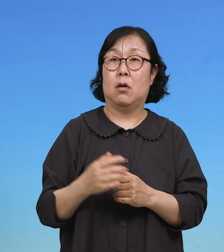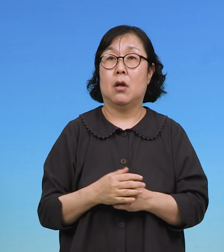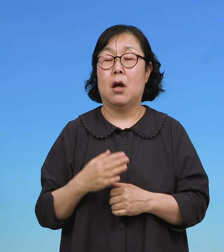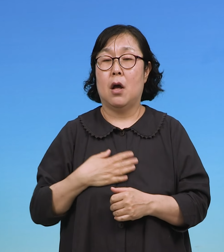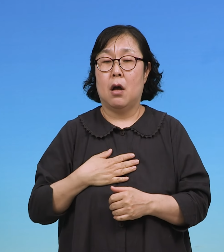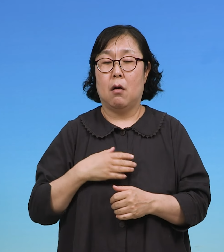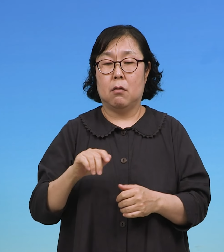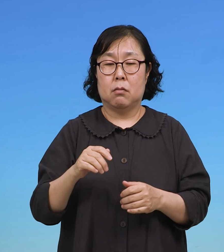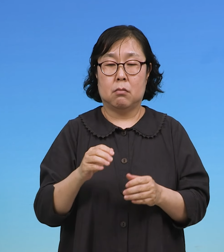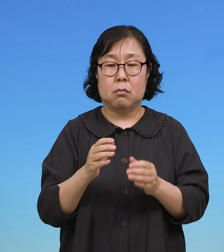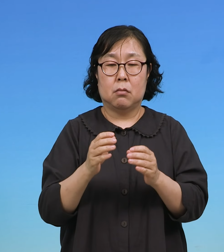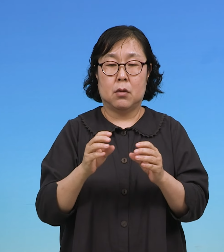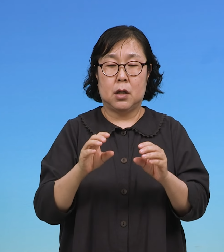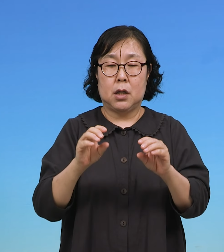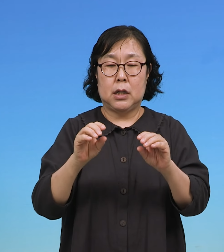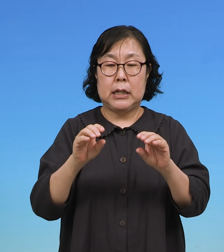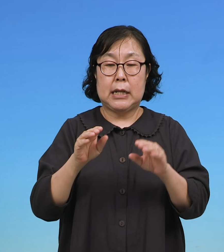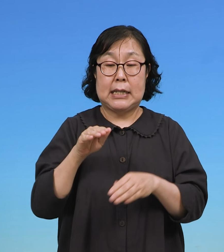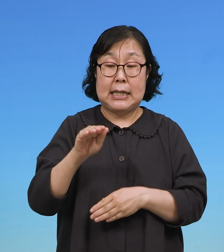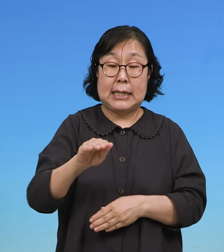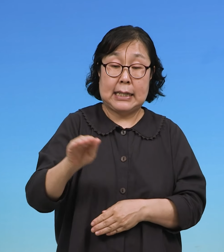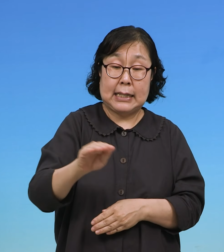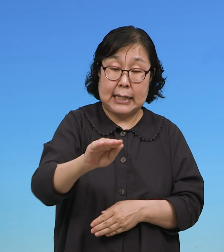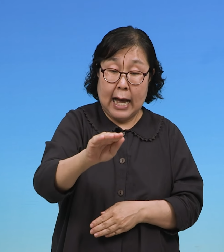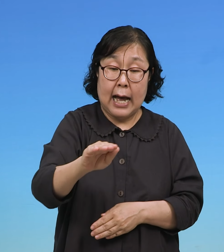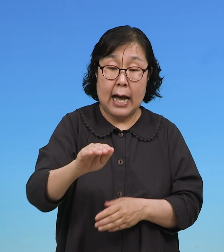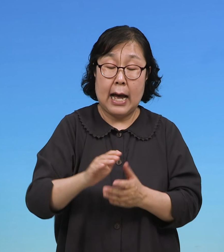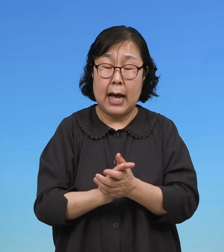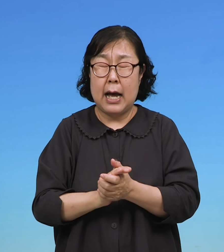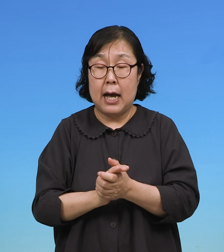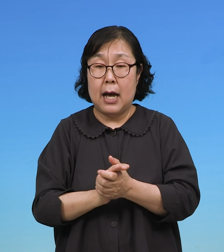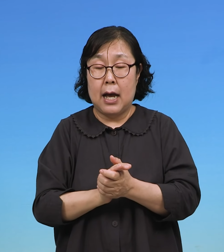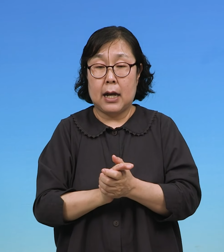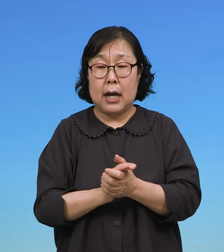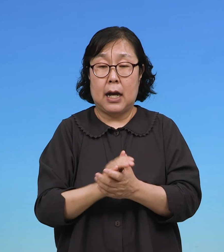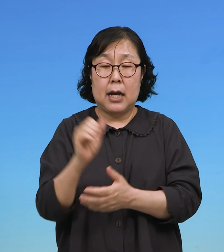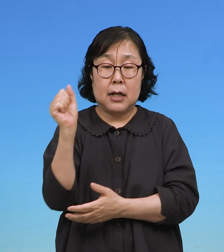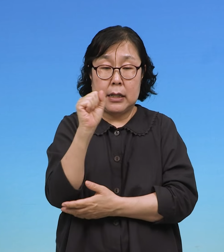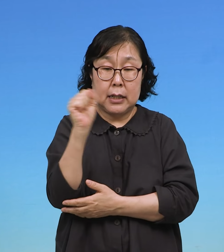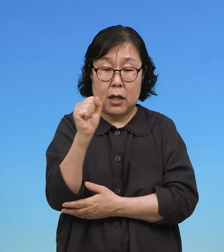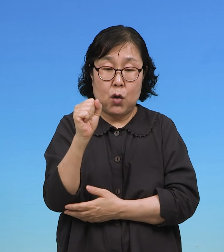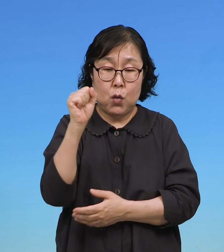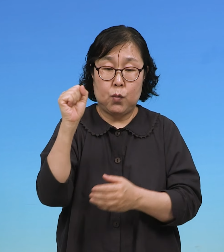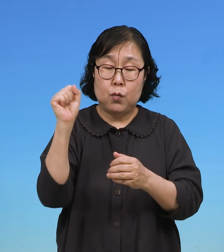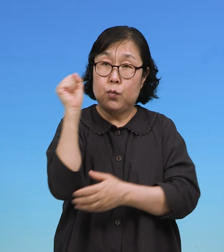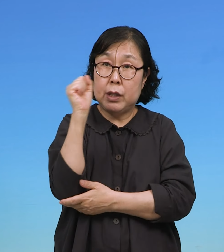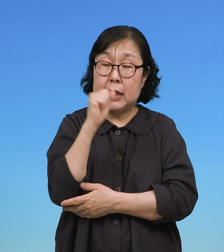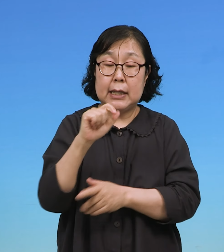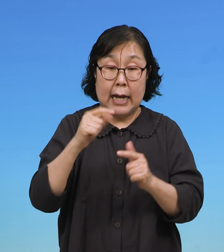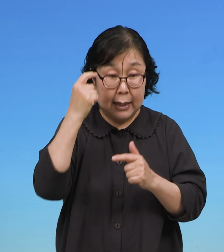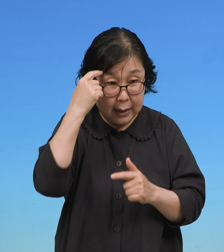예요. 그렇다 그러니까 점프 케이블이 있네요. 자기 차로 이제 연결해서